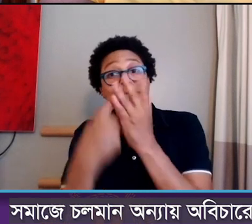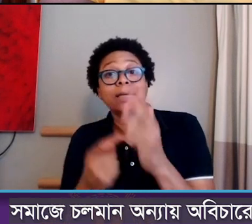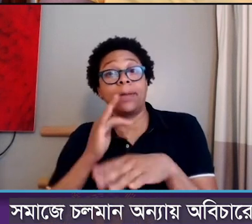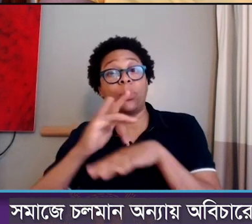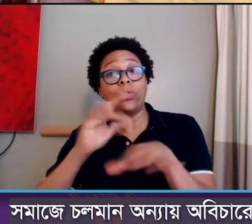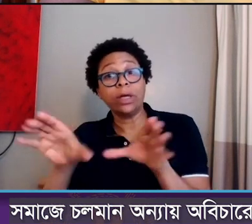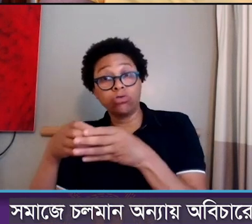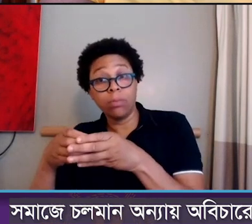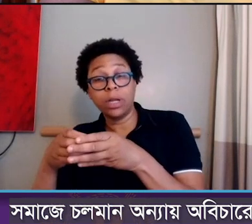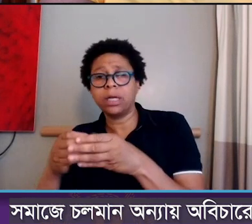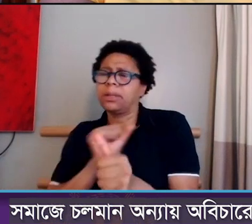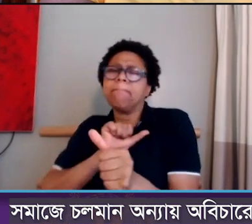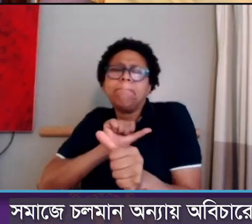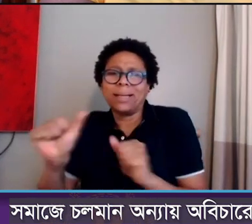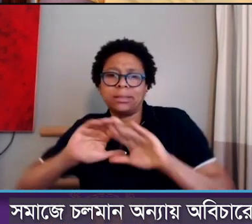সাফল্যগাথার গল্প